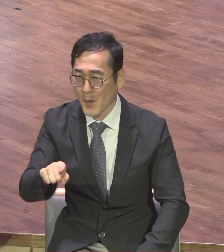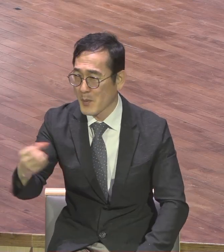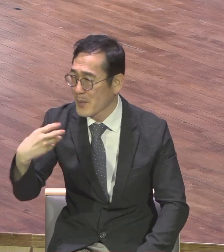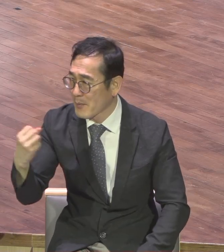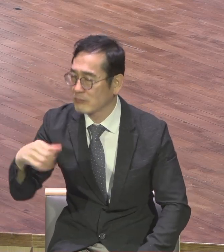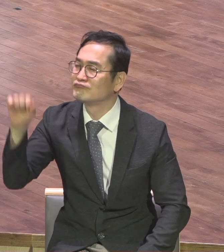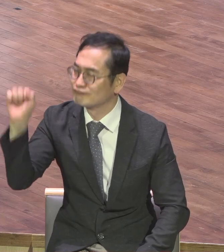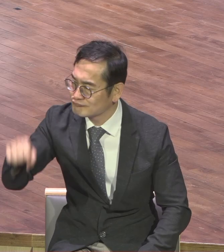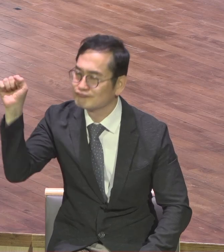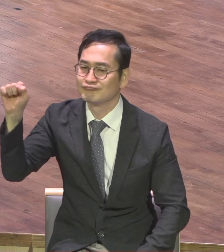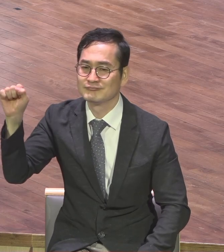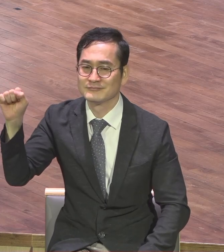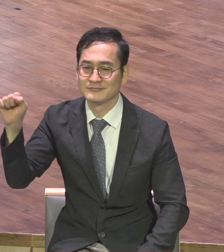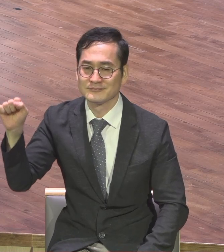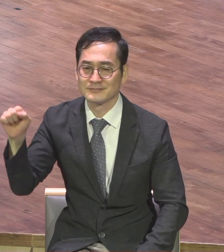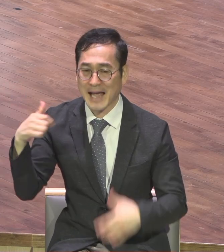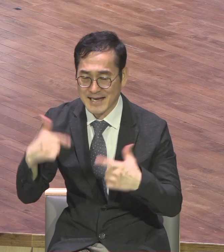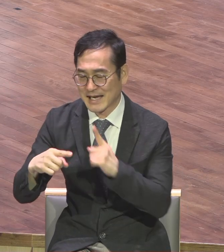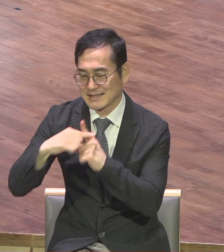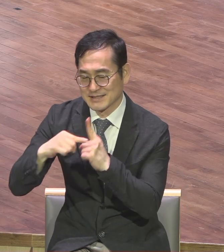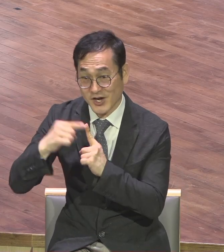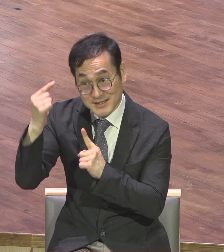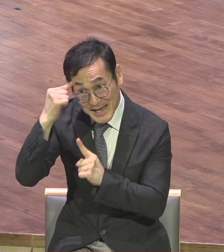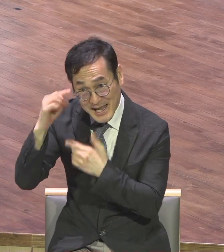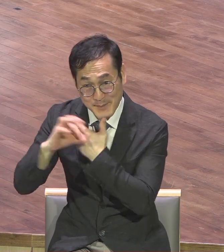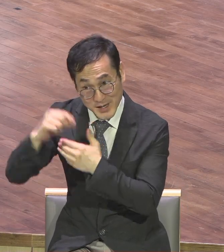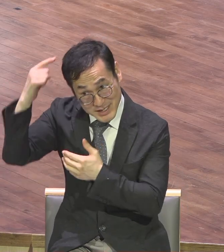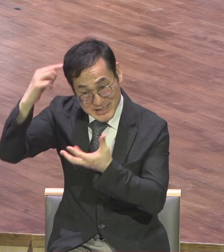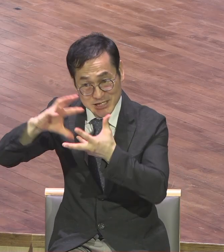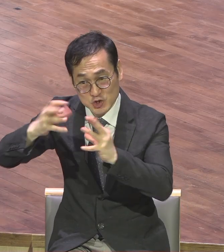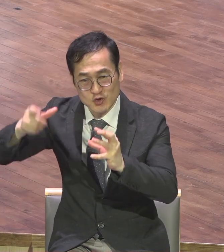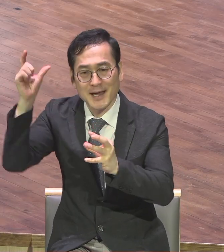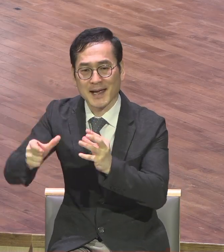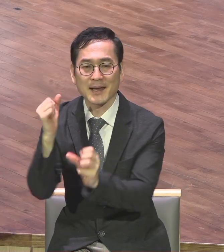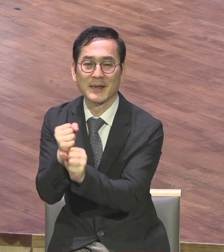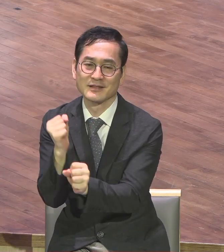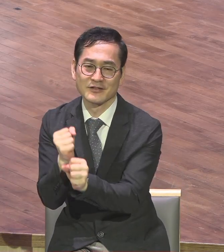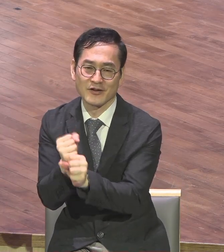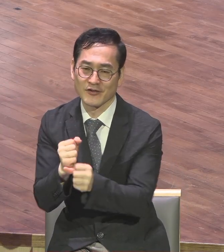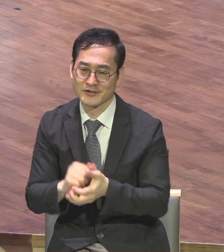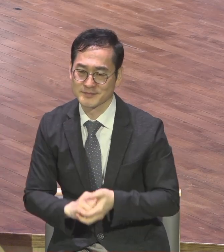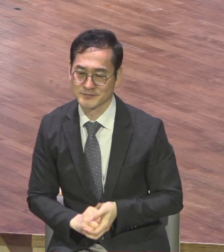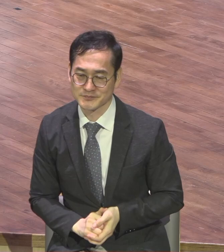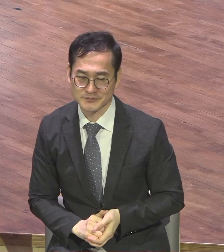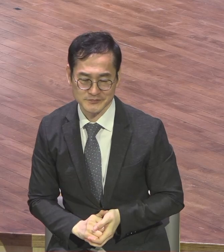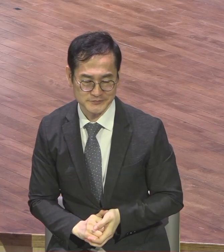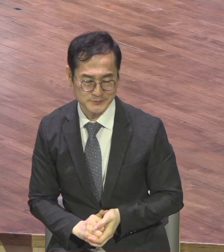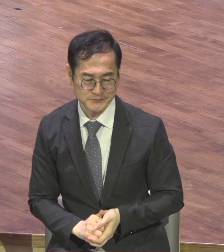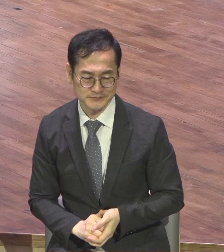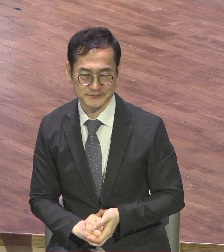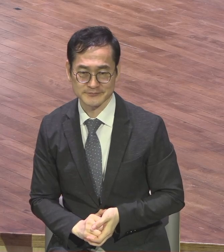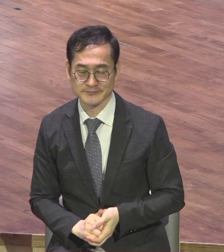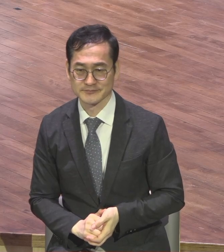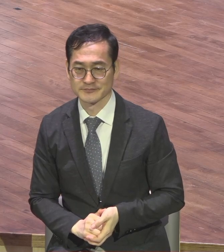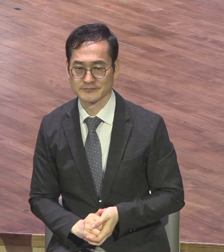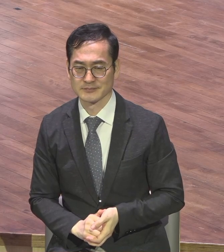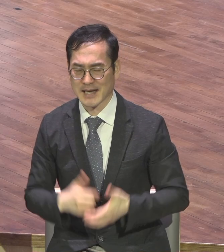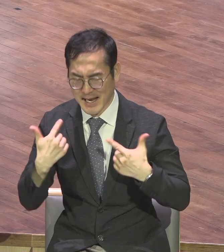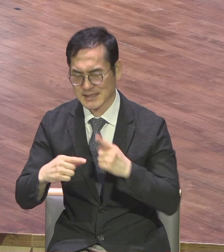내 근육이 생기죠. 건강해서 큰 일을 이뤄낼 수 있다. 긍정의 사람. 제가